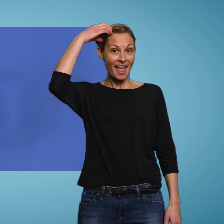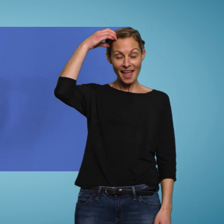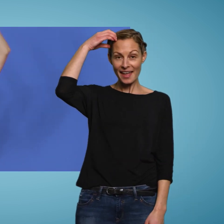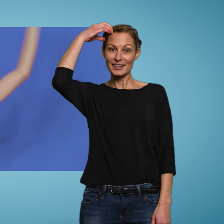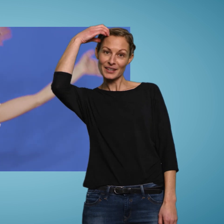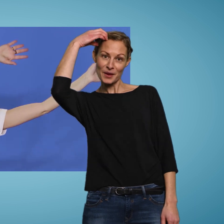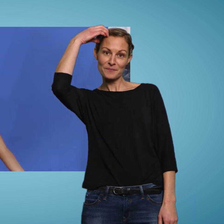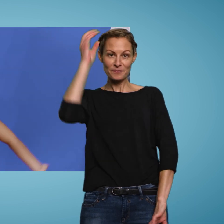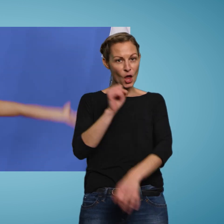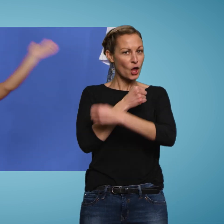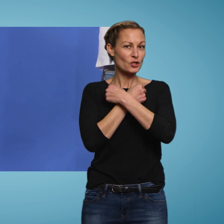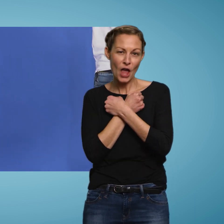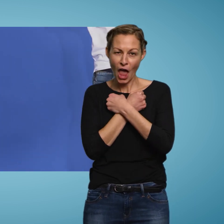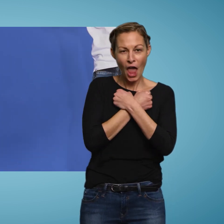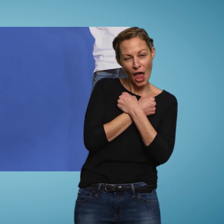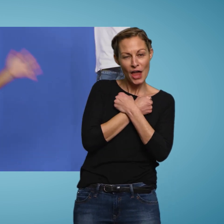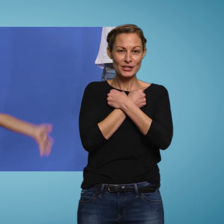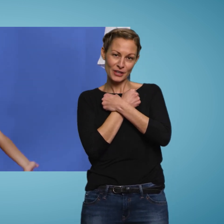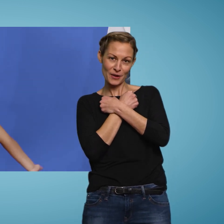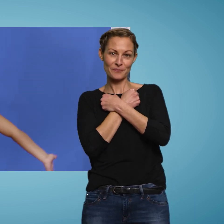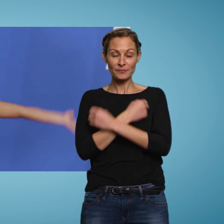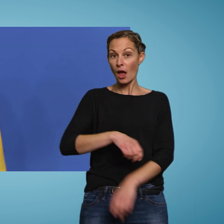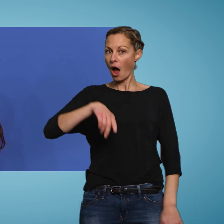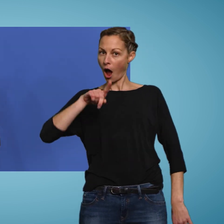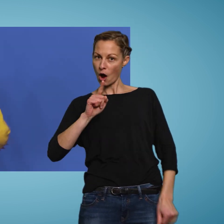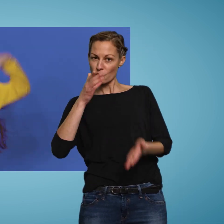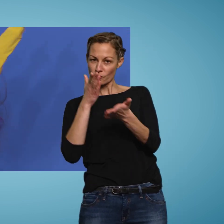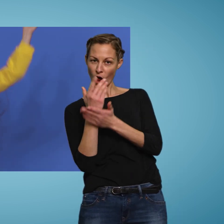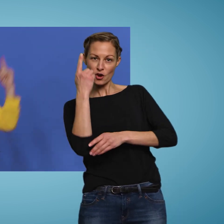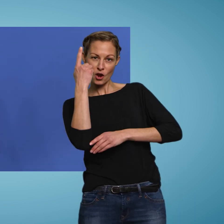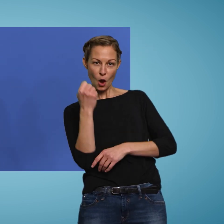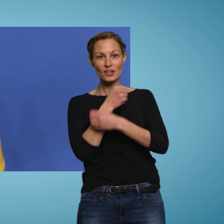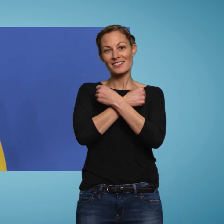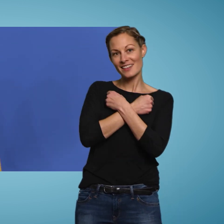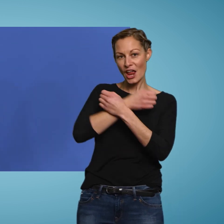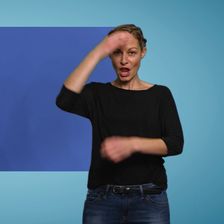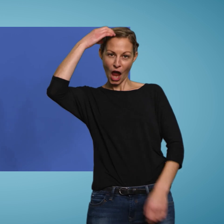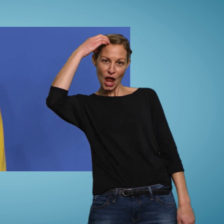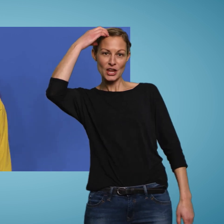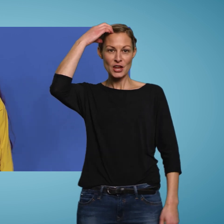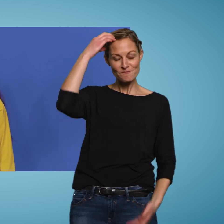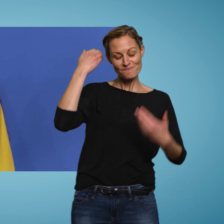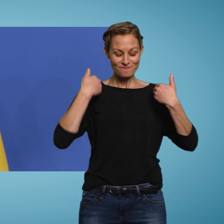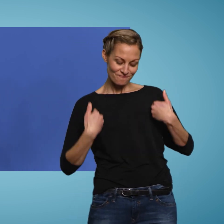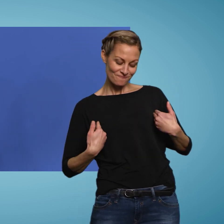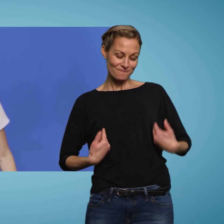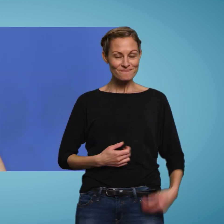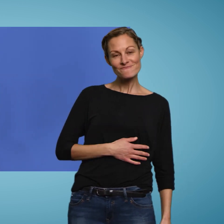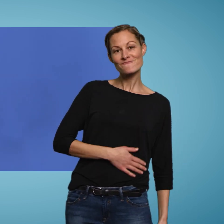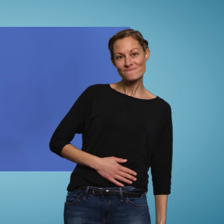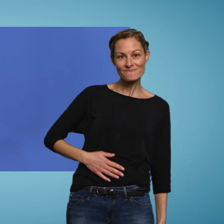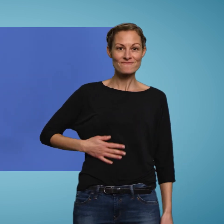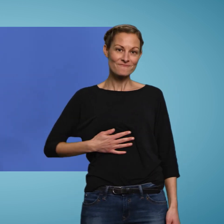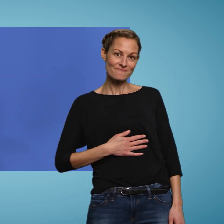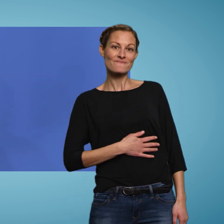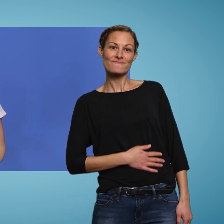Teddy, Edi, Teddy, Achtung, fertig, los! Teddy, Edi, reibt sich